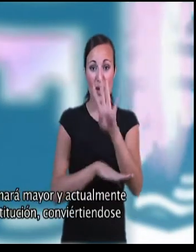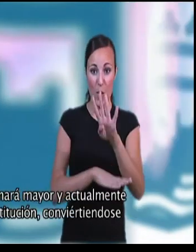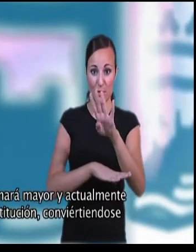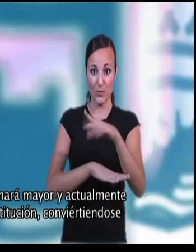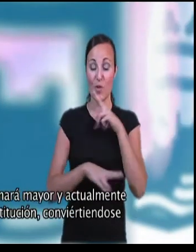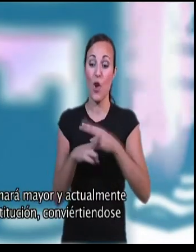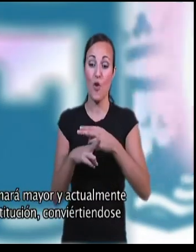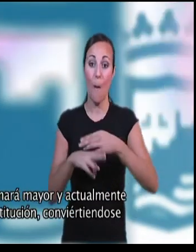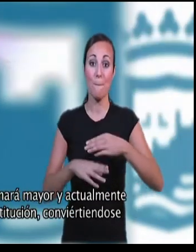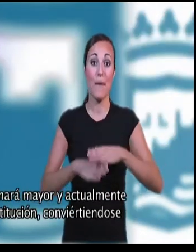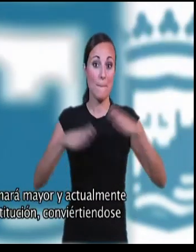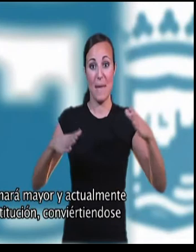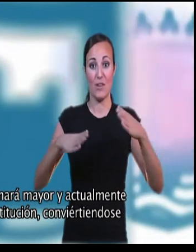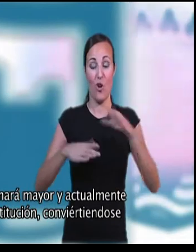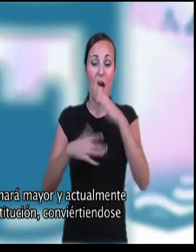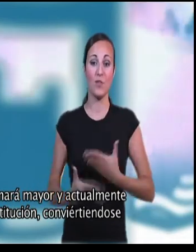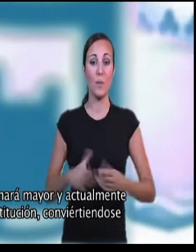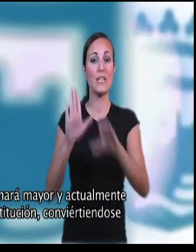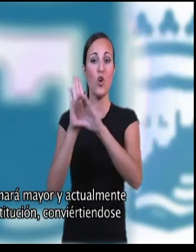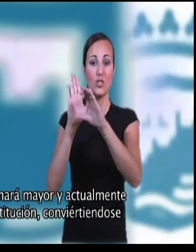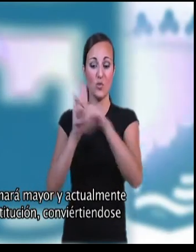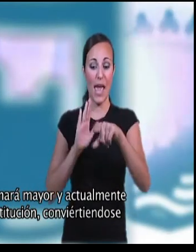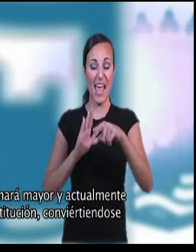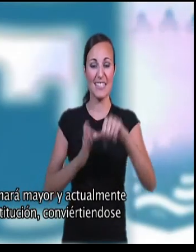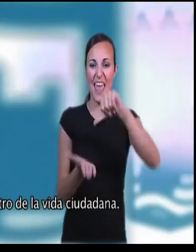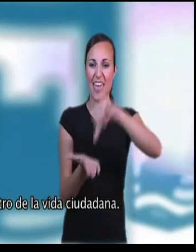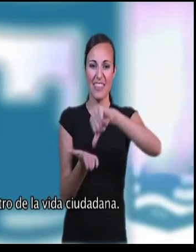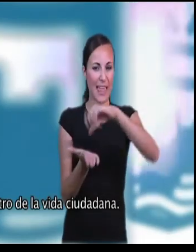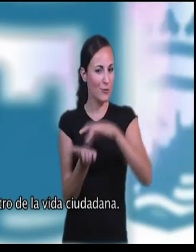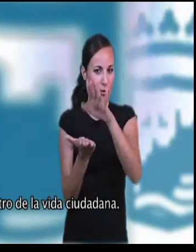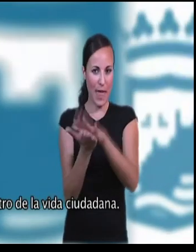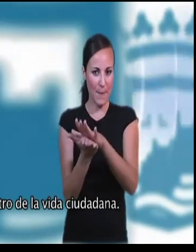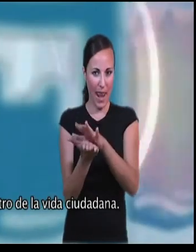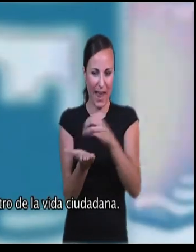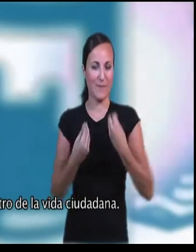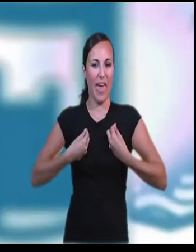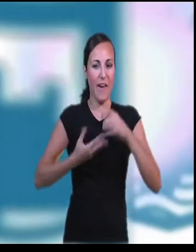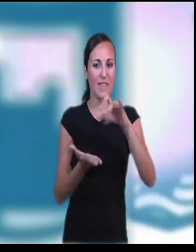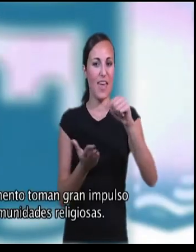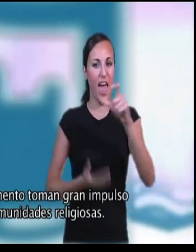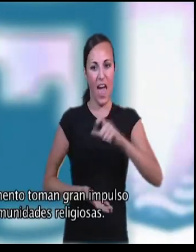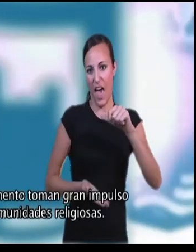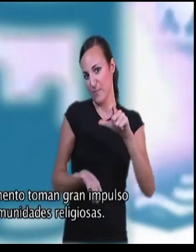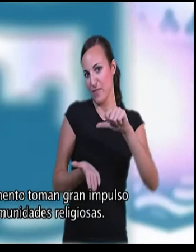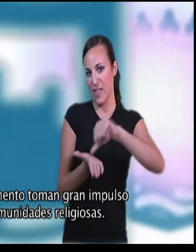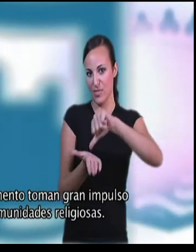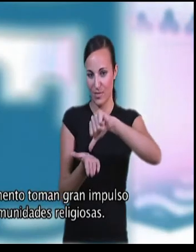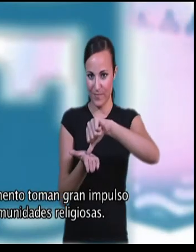se llamará Mayor y actualmente de la Constitución, convirtiéndose en el centro de la vida ciudadana. En ese momento toman gran